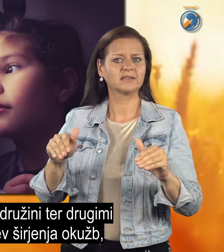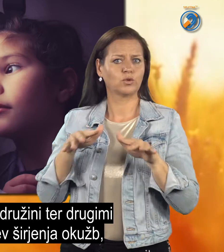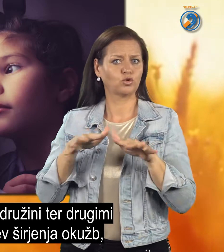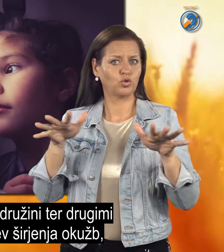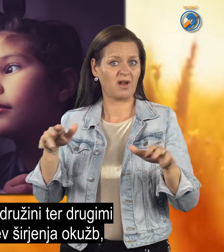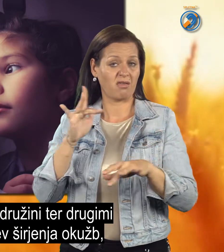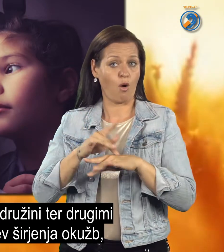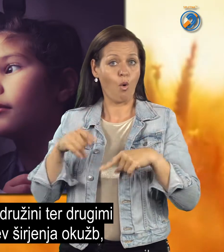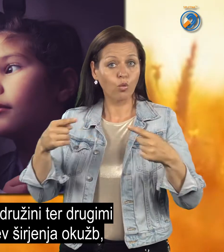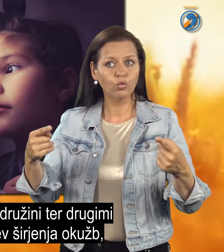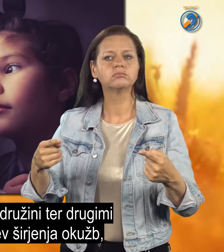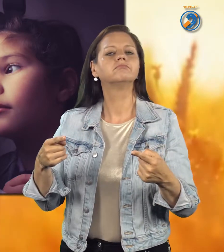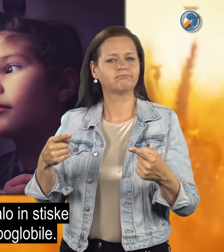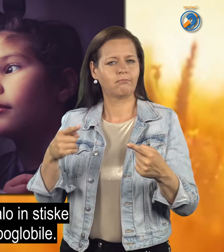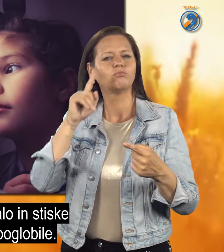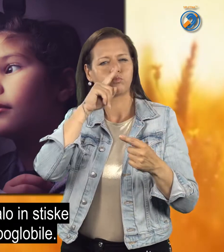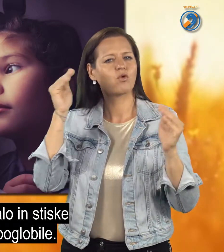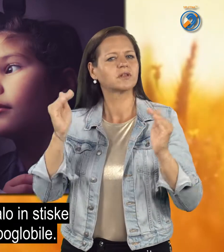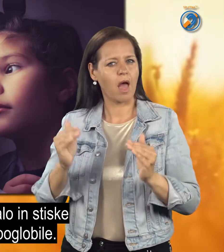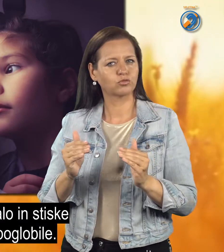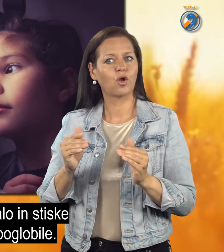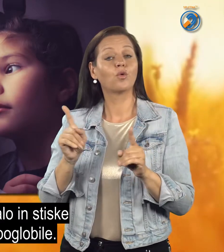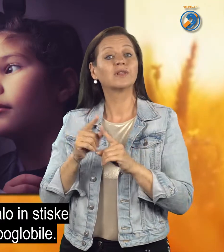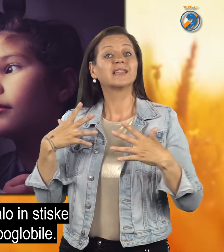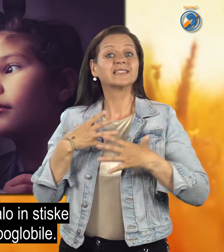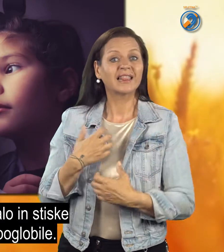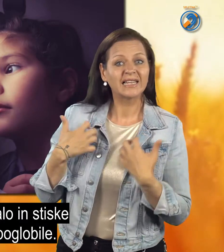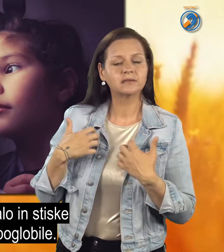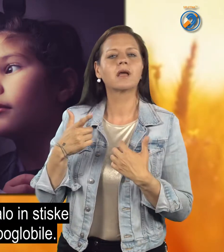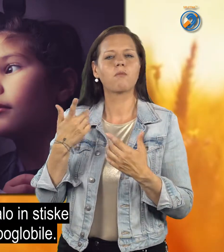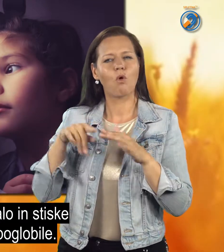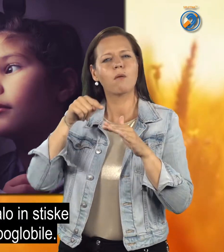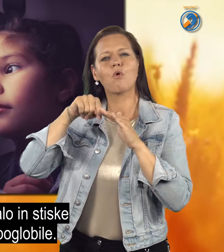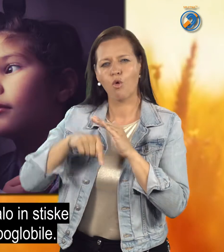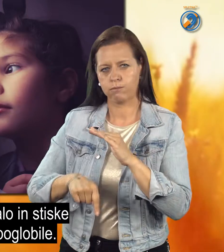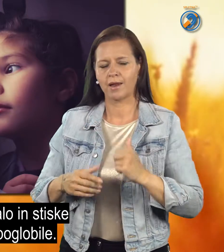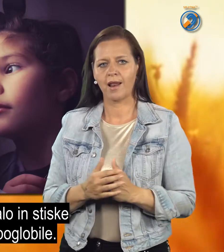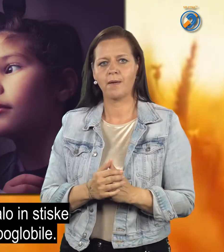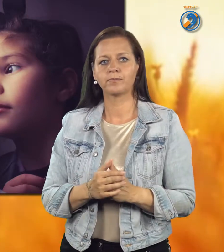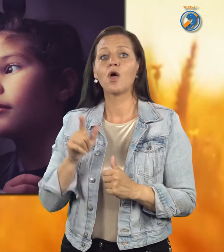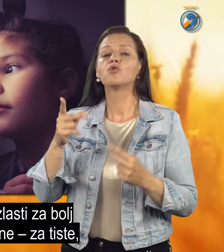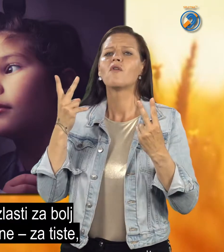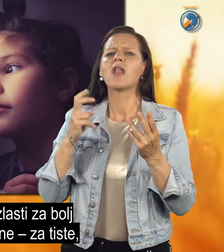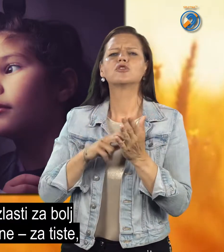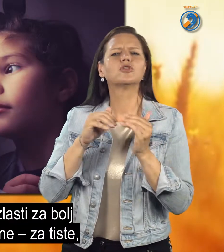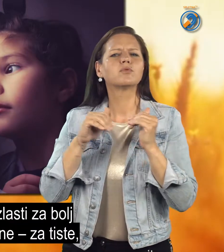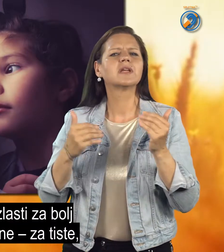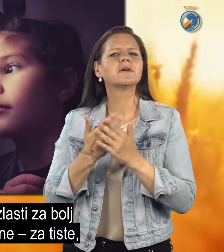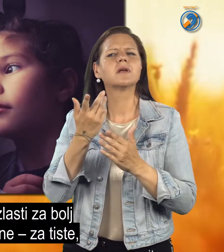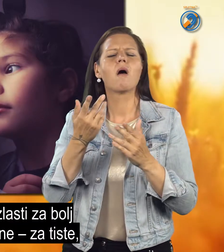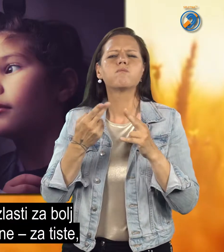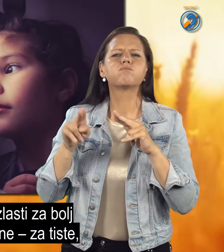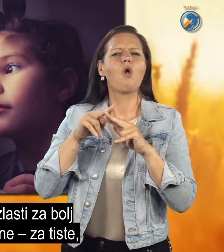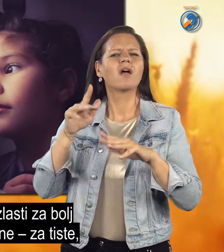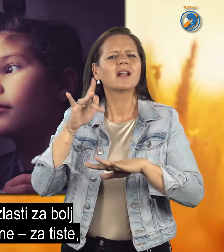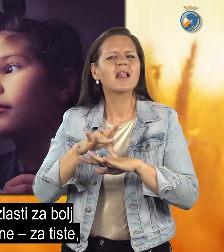zajezitev širjenja okužb še poslabšalo in stiske so se še poglobile. To velja še zlasti za